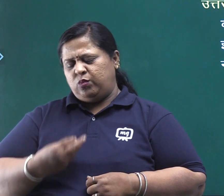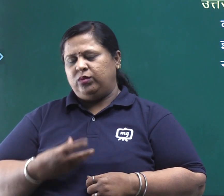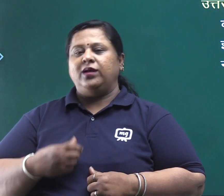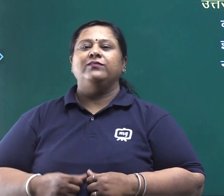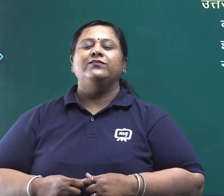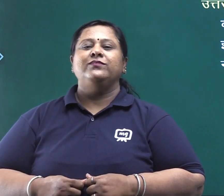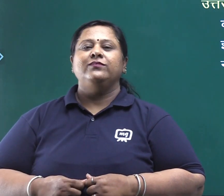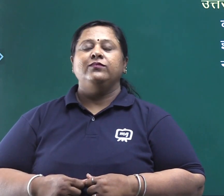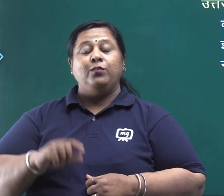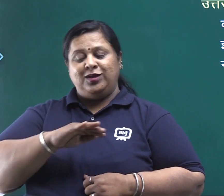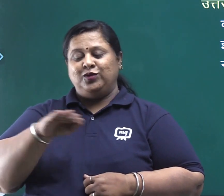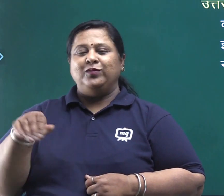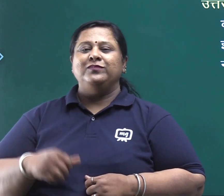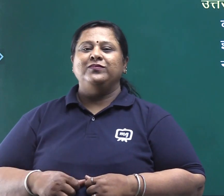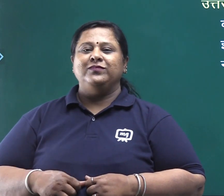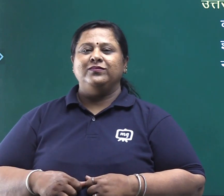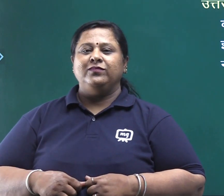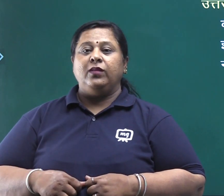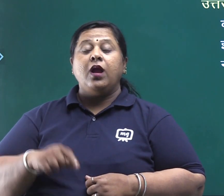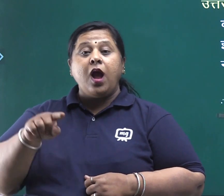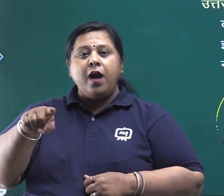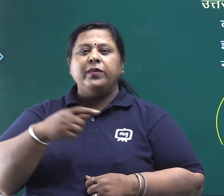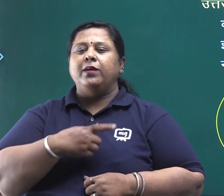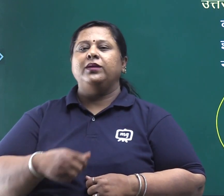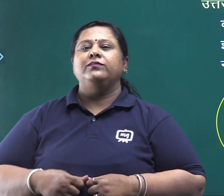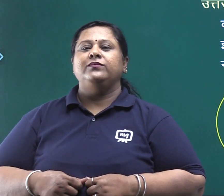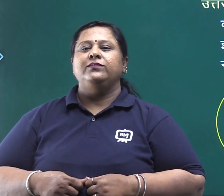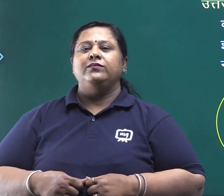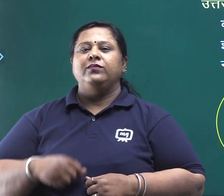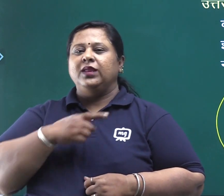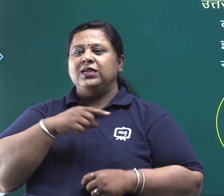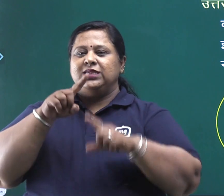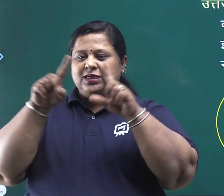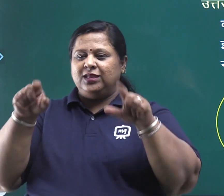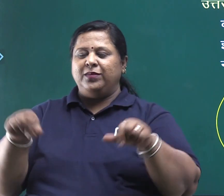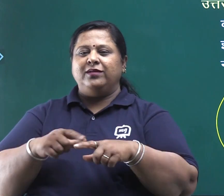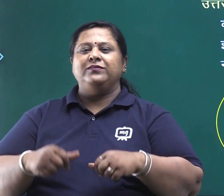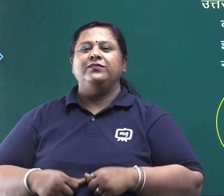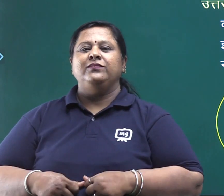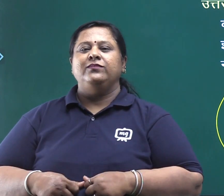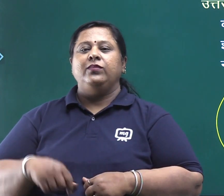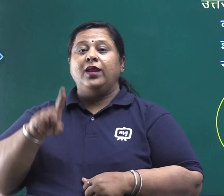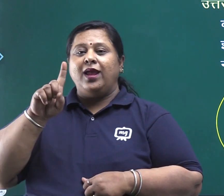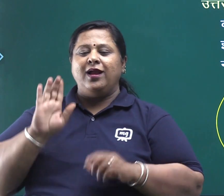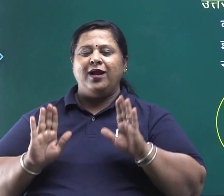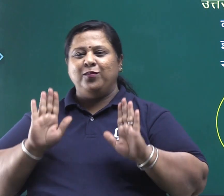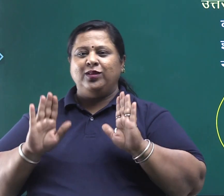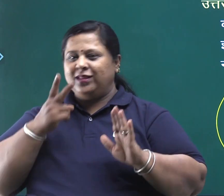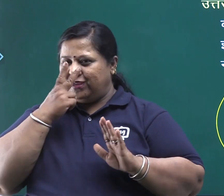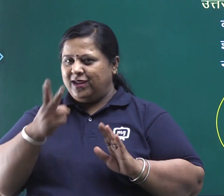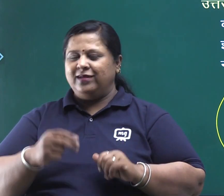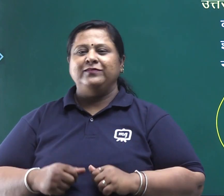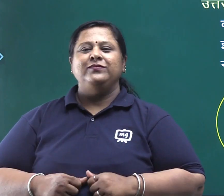है। बच्चों, आप यहाँ पर इस चित्र में एक कठपुतली देख रहे